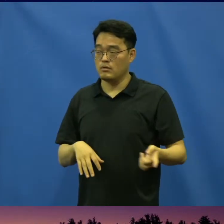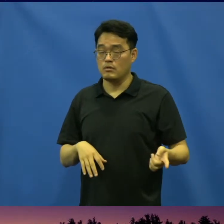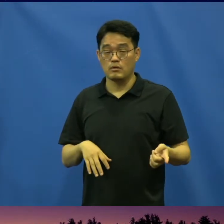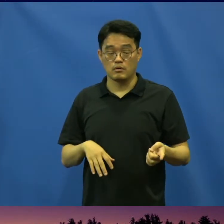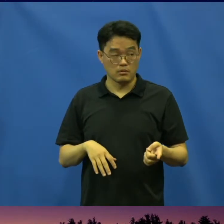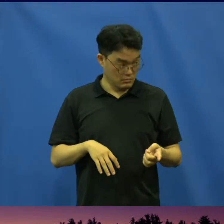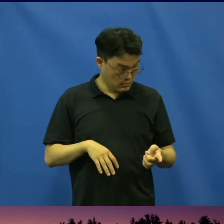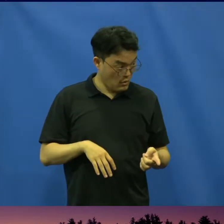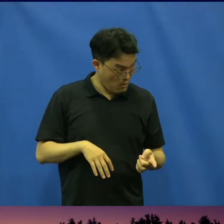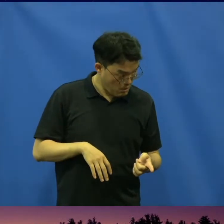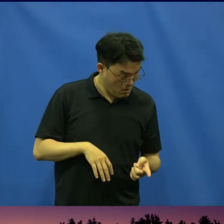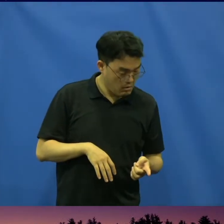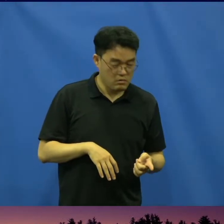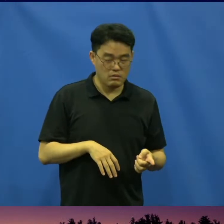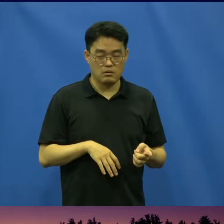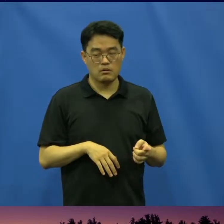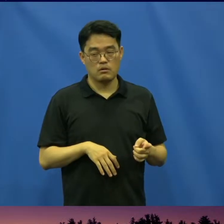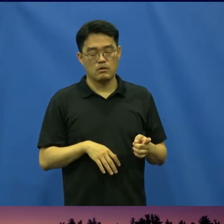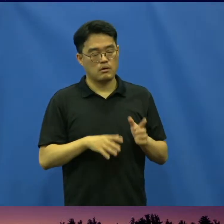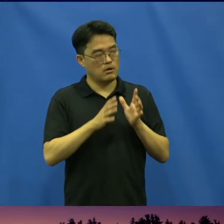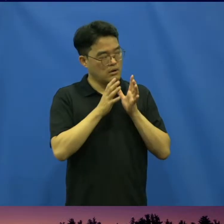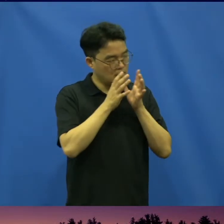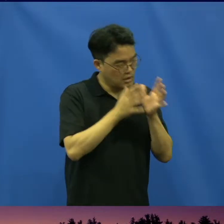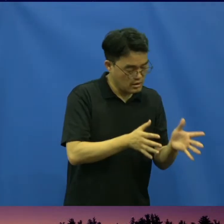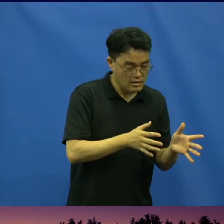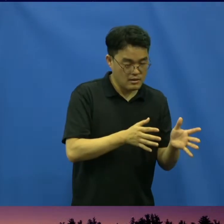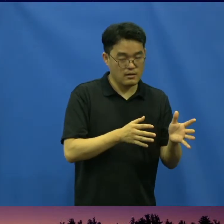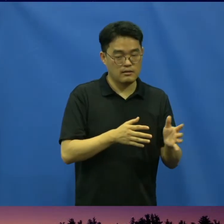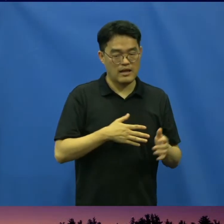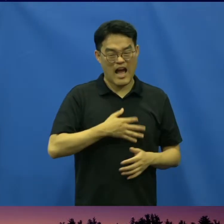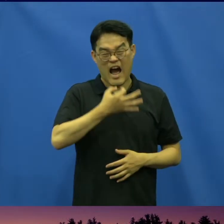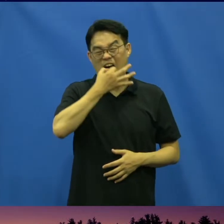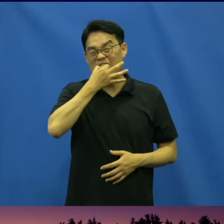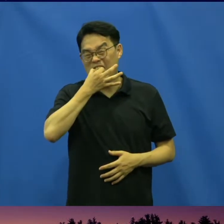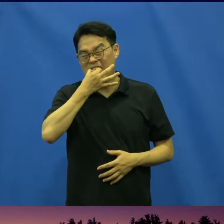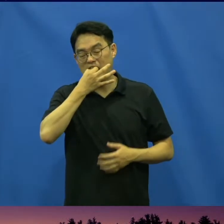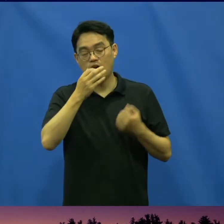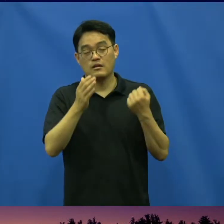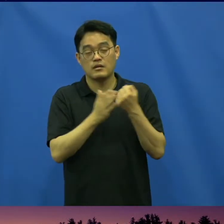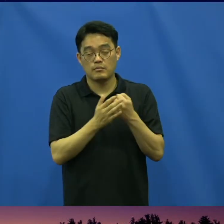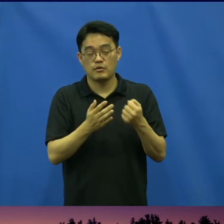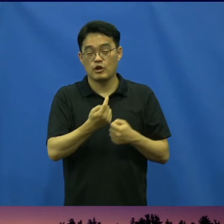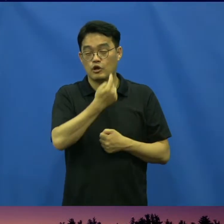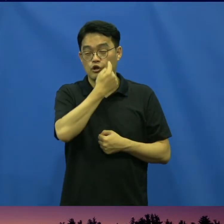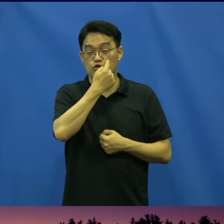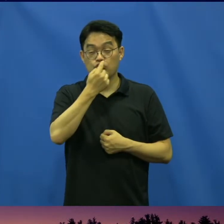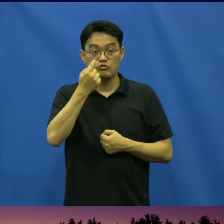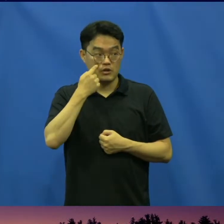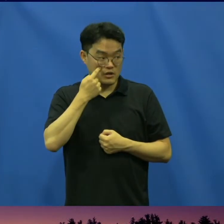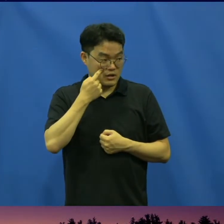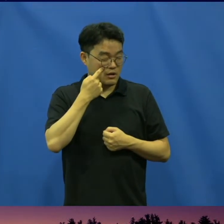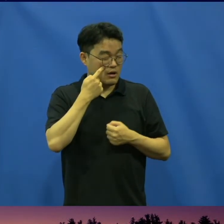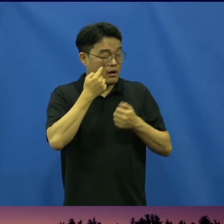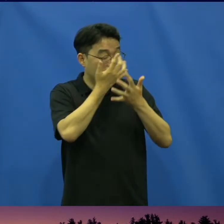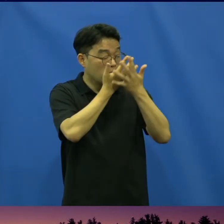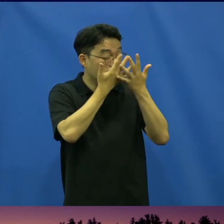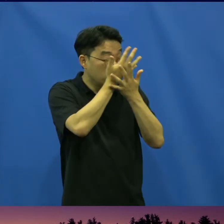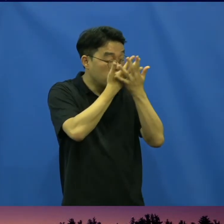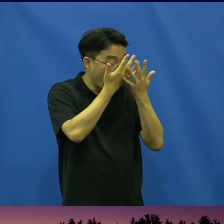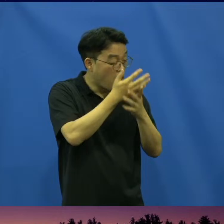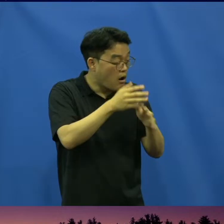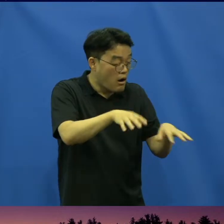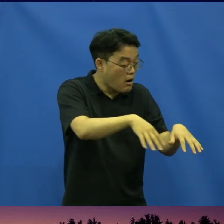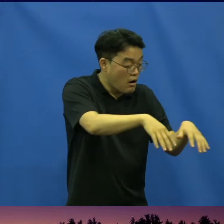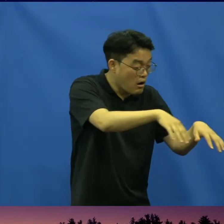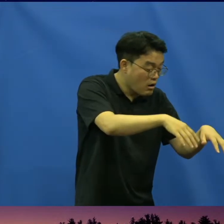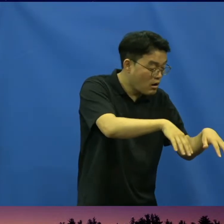과도한 욕망. 누가 올무에 빠지는 거예요? 욕심을 가지고 있는 사람. 욕심을 갖고 있으면 미혹에 빠지게